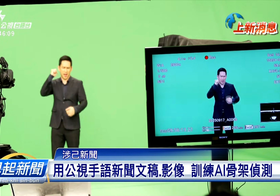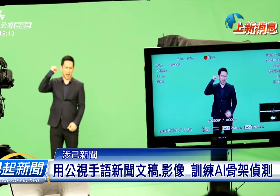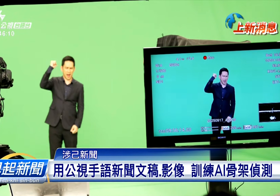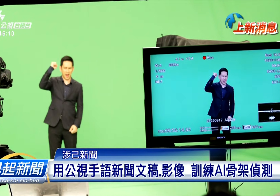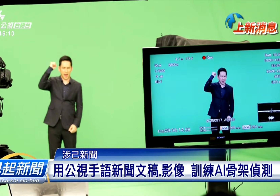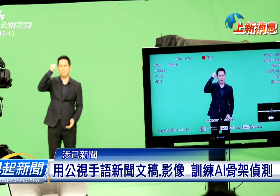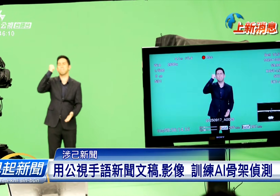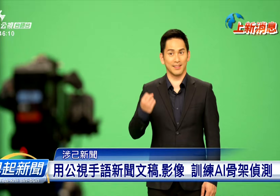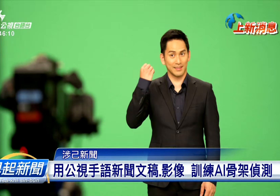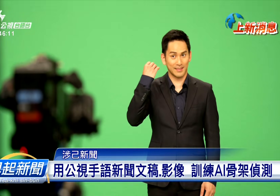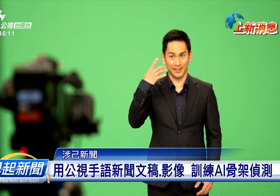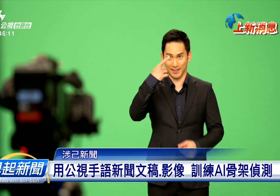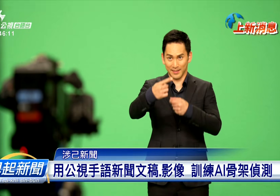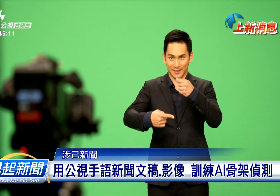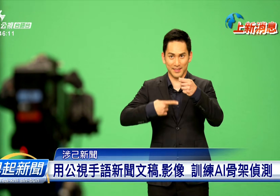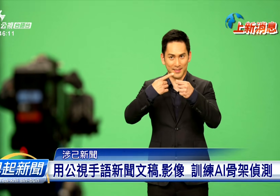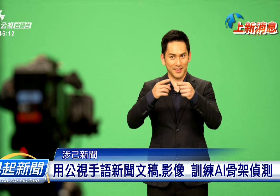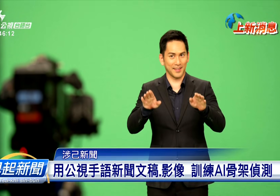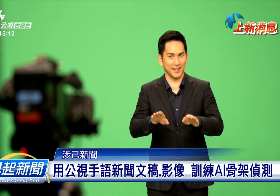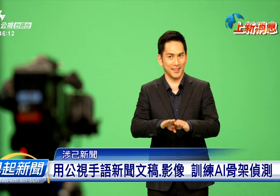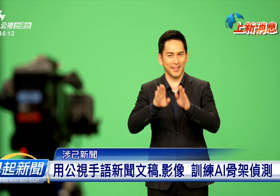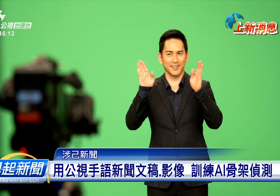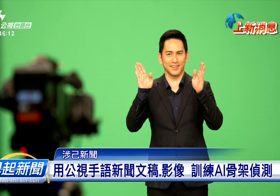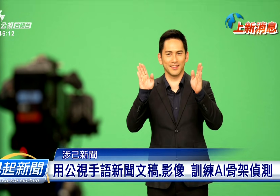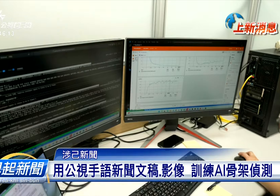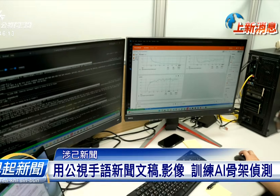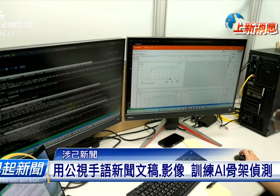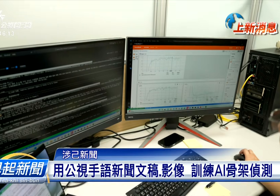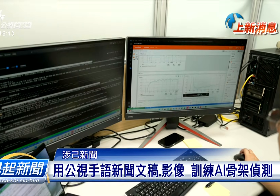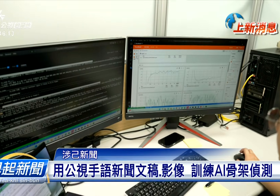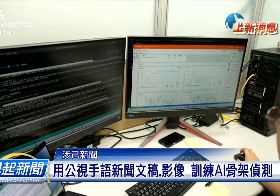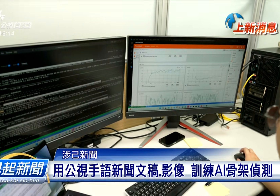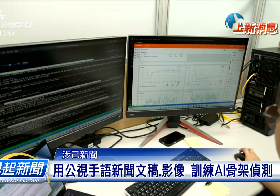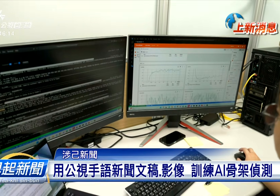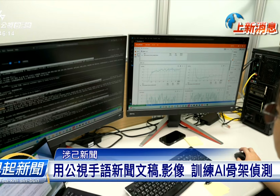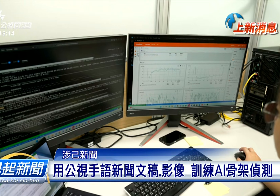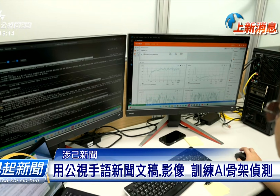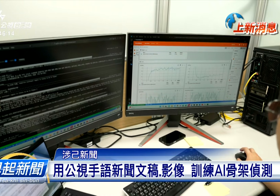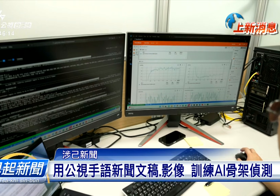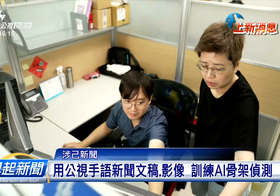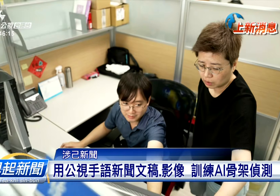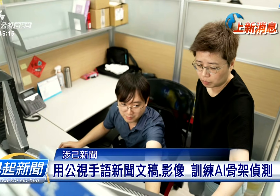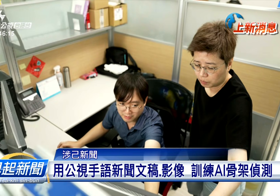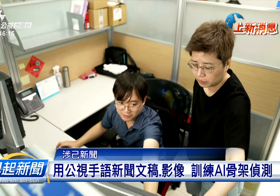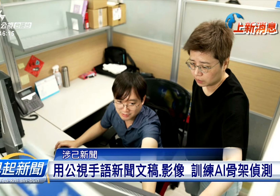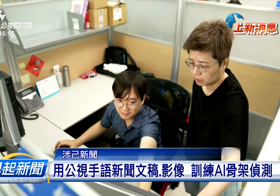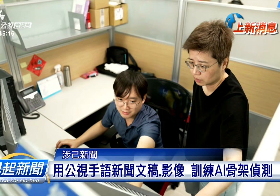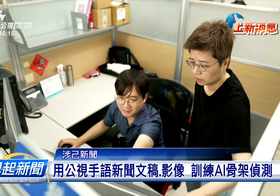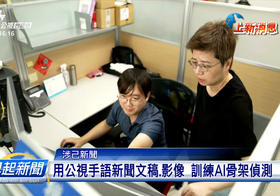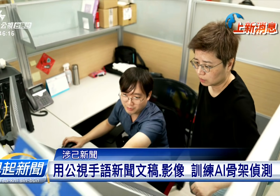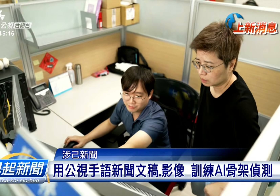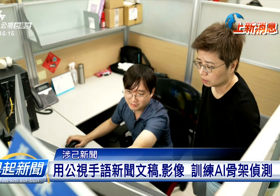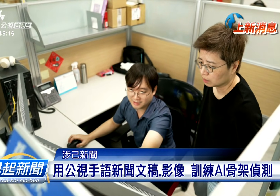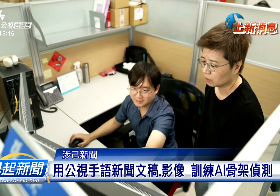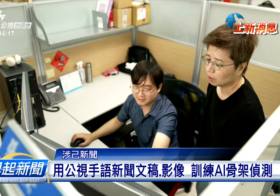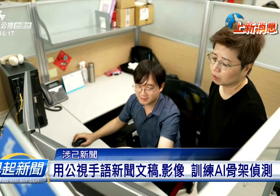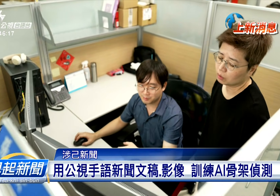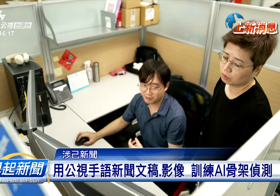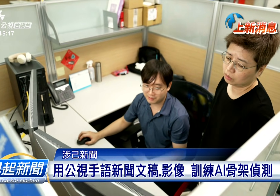手机新闻的资料，也搁有录影画面交予工研院来做 AI 翻译训练、骨架侦测，也搁有产生2D 的